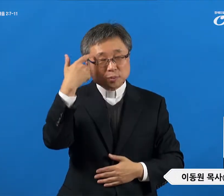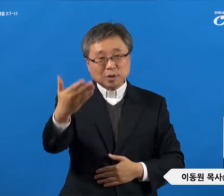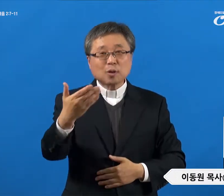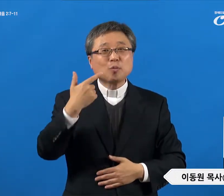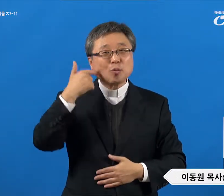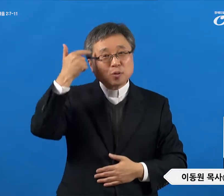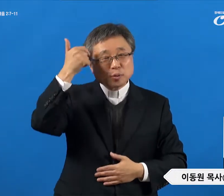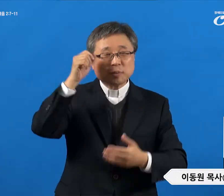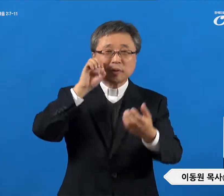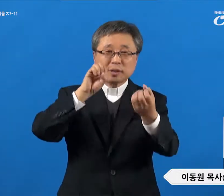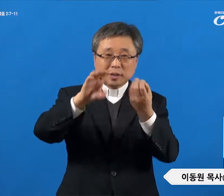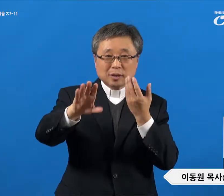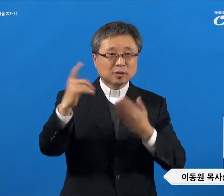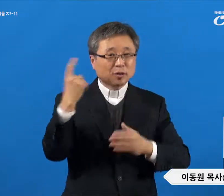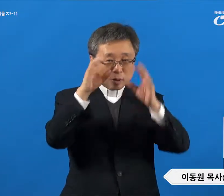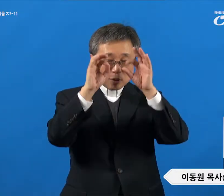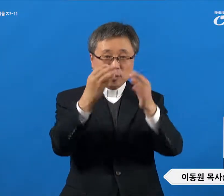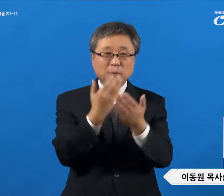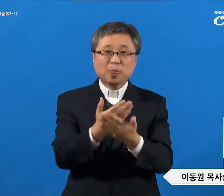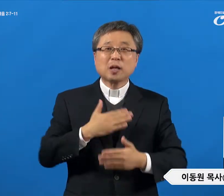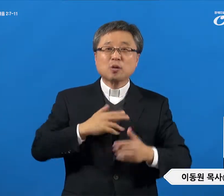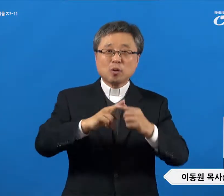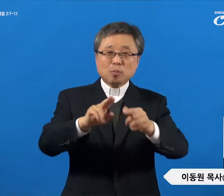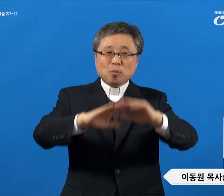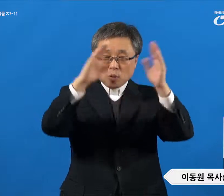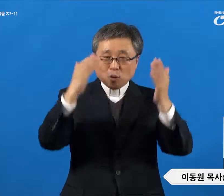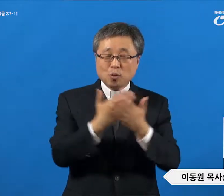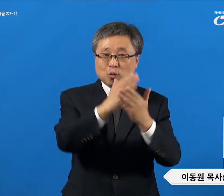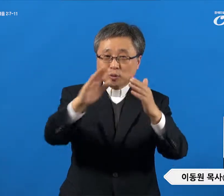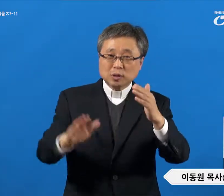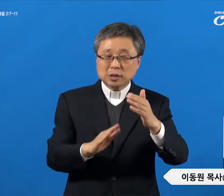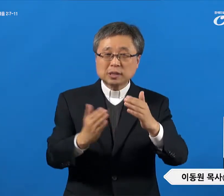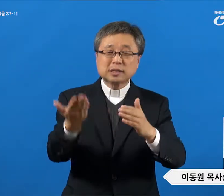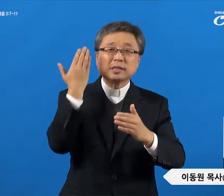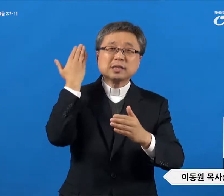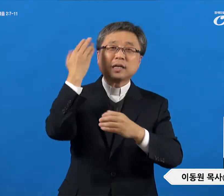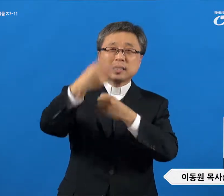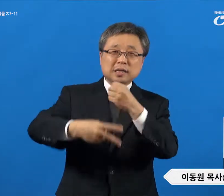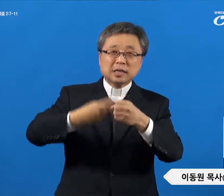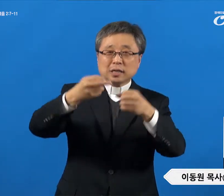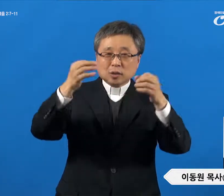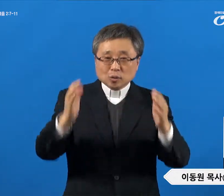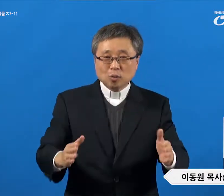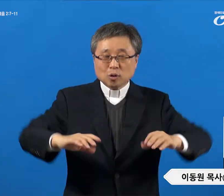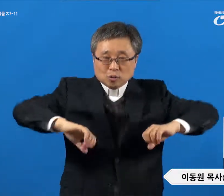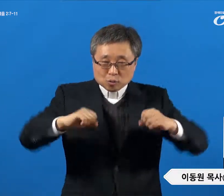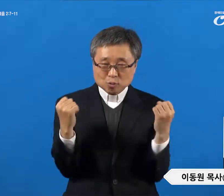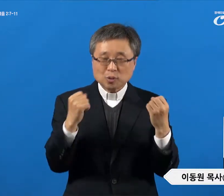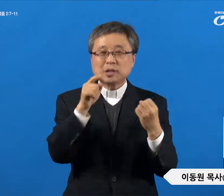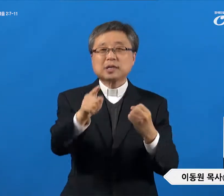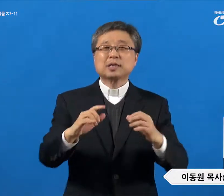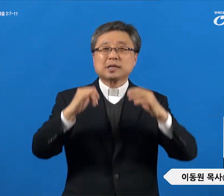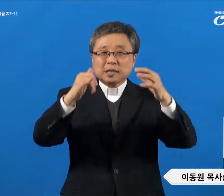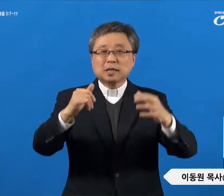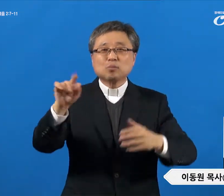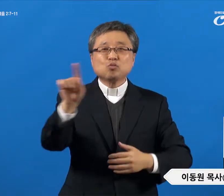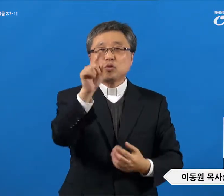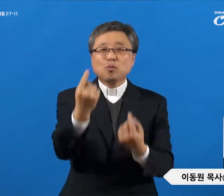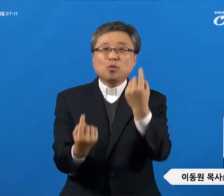목사님의 대답입니다. 들어보세요. 저와 모든 교우들은 지난 2년 동안 순종이 이 세상 그 무엇보다 바꿀 수